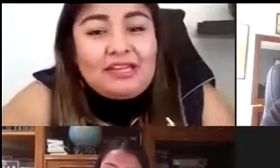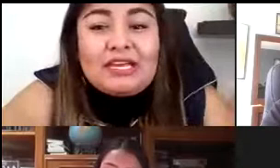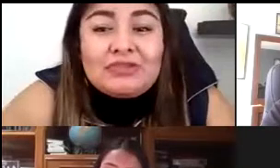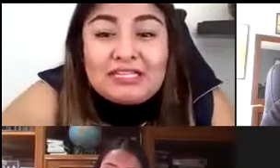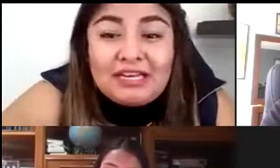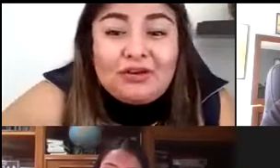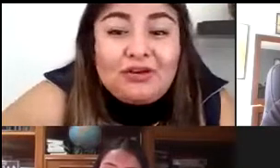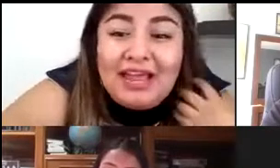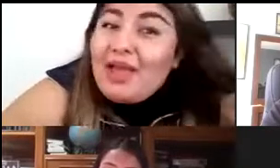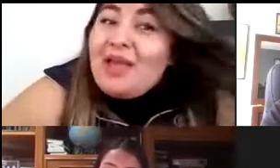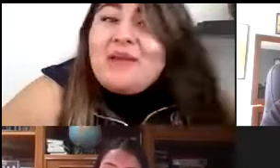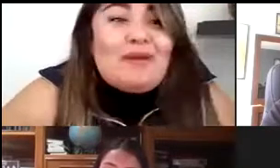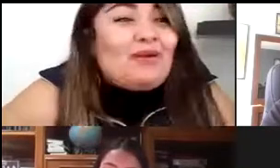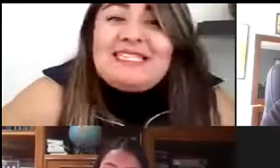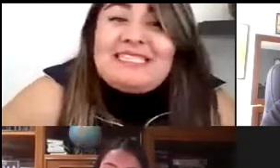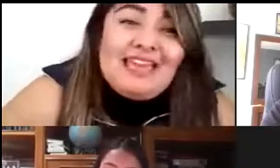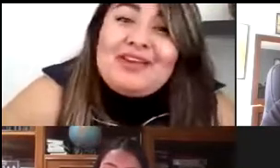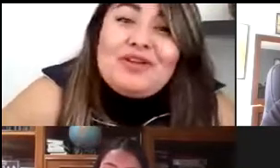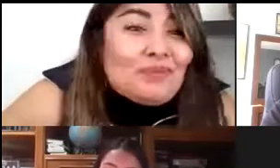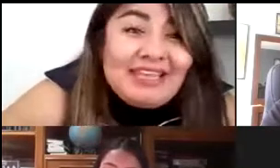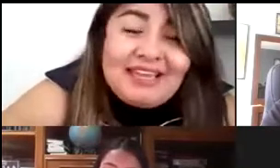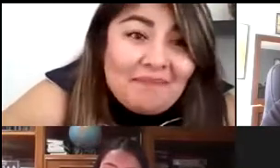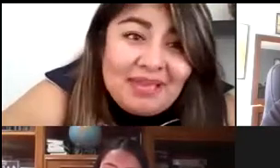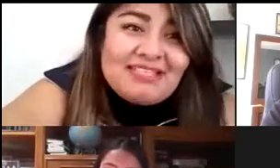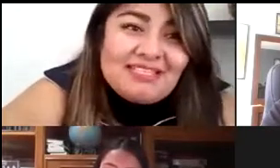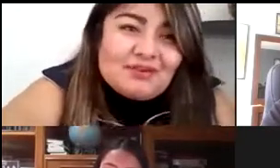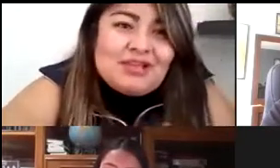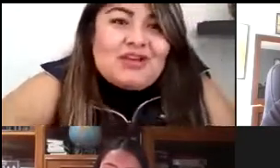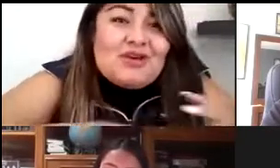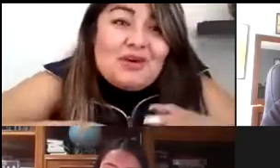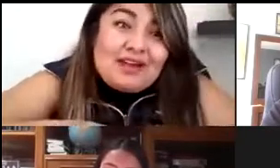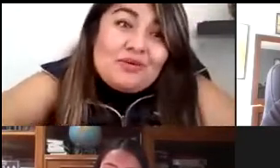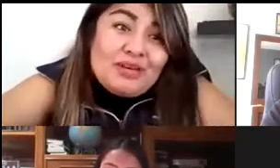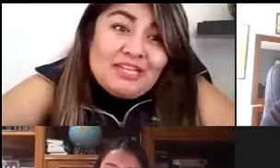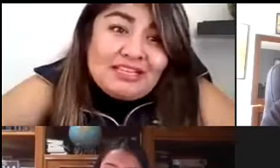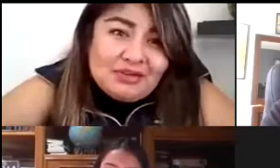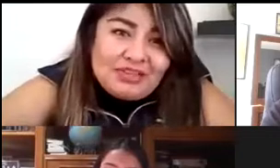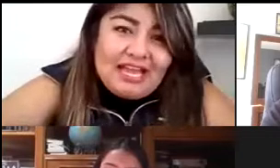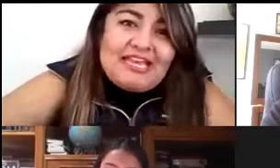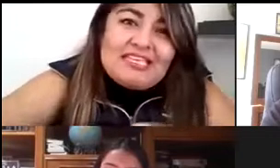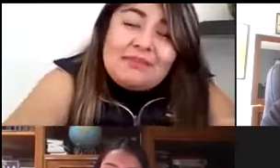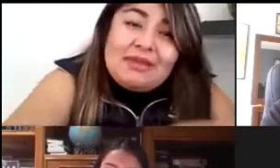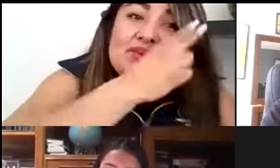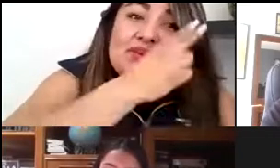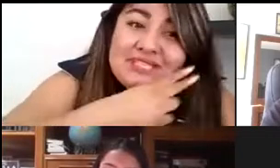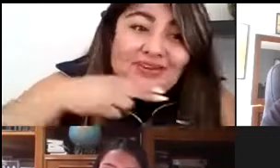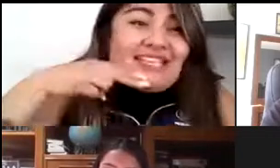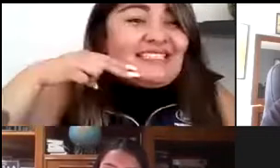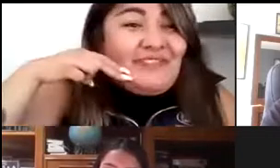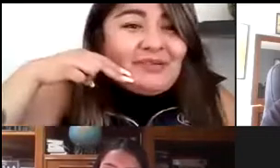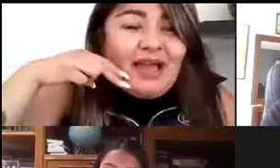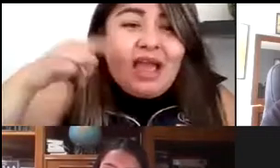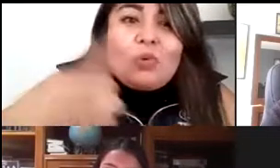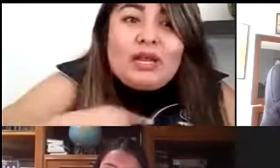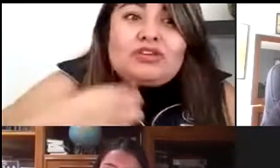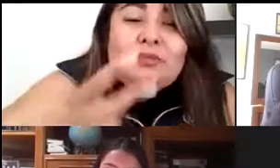río, ya soy esta enojona, pero mi seña no puede cambiar, chicos. Como la comunidad sorda ya me conoce con esta